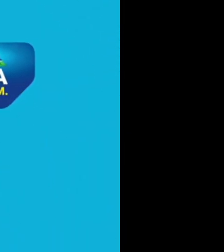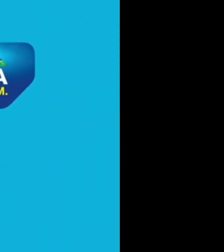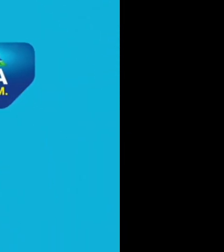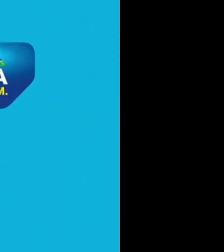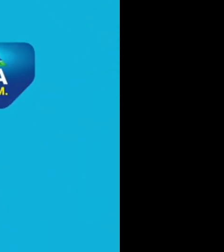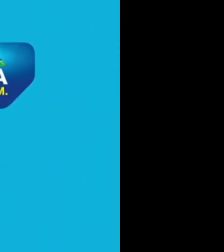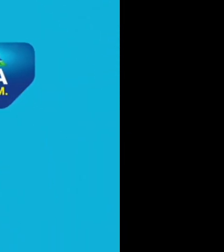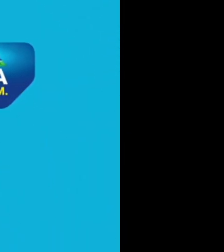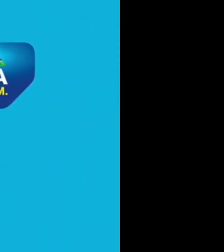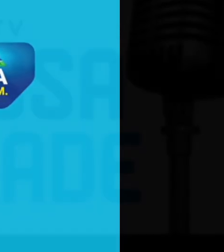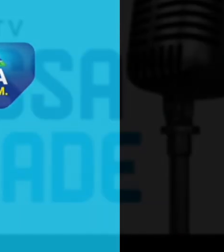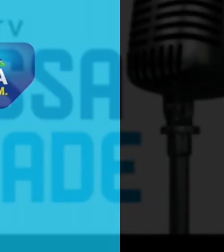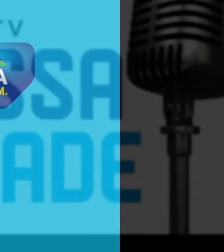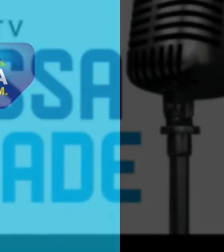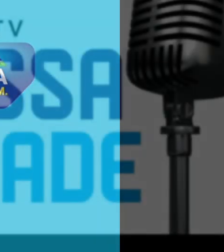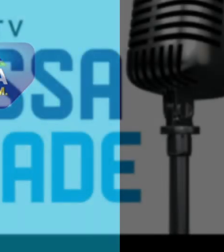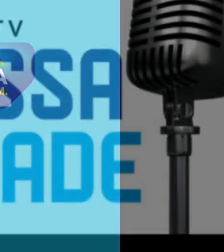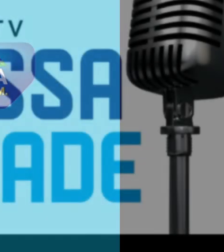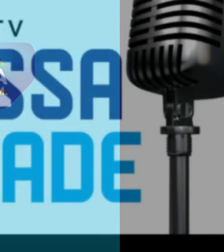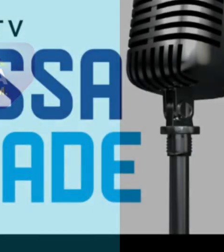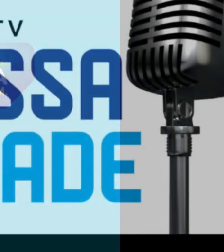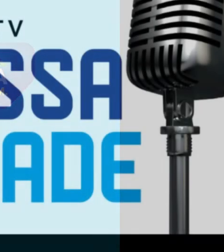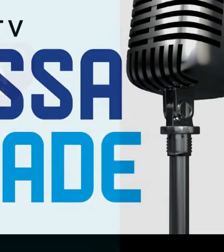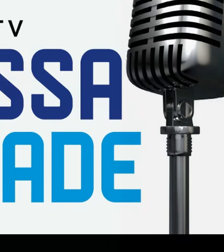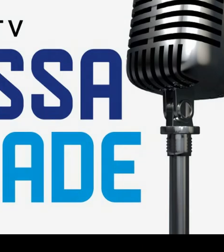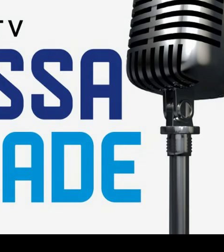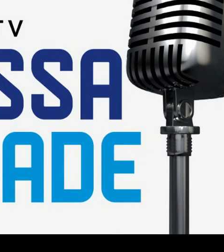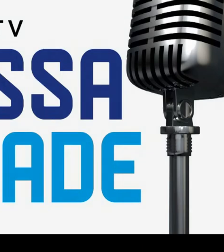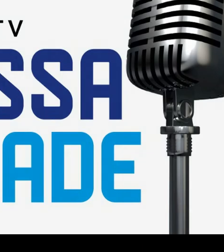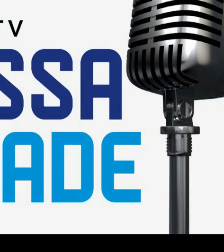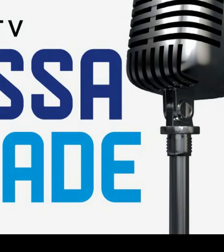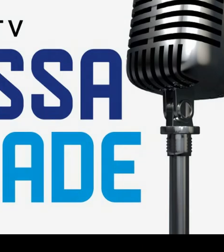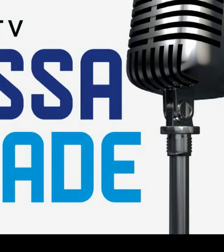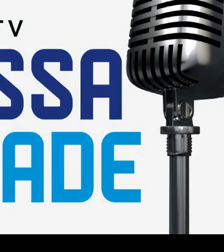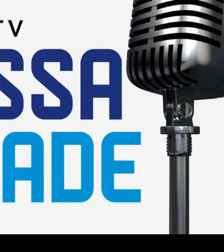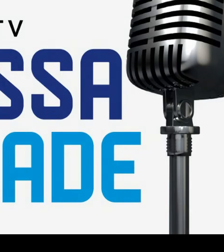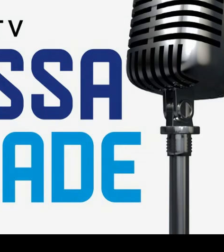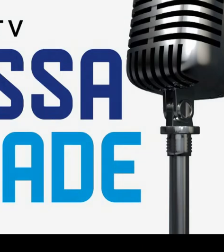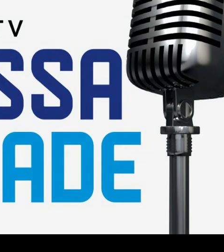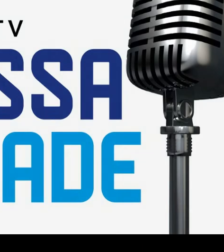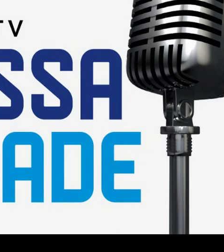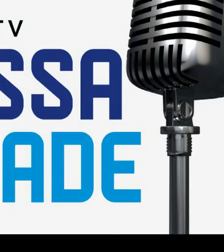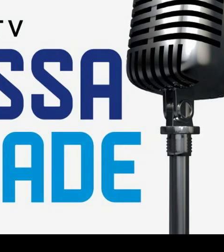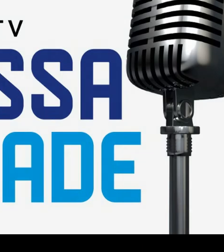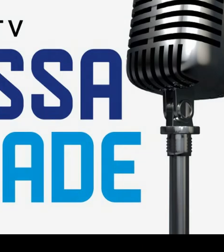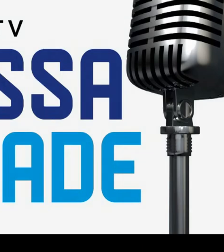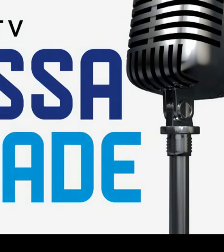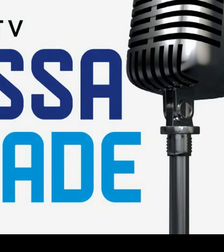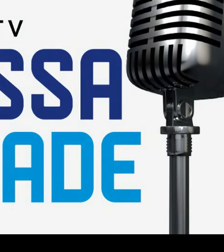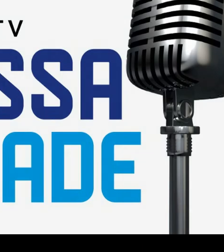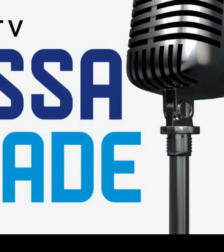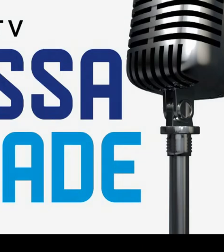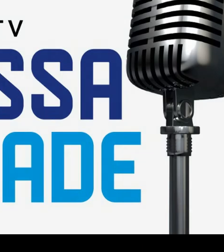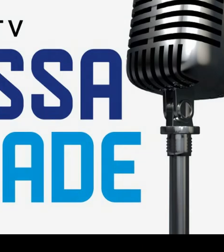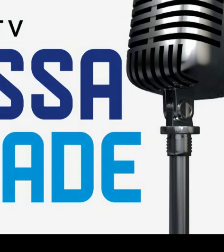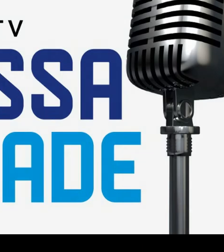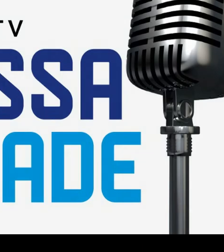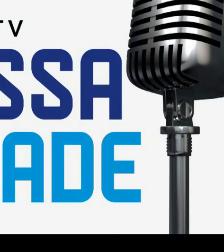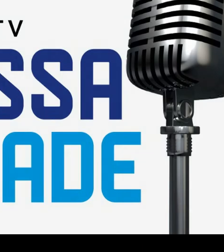uma edição do programa da Rádio nossa cidade continue conosco no portal da Prefeitura e nas redes sociais